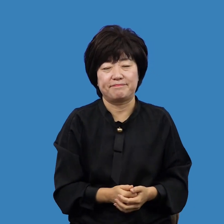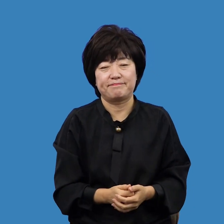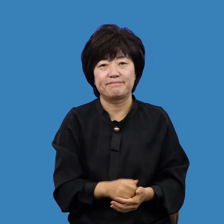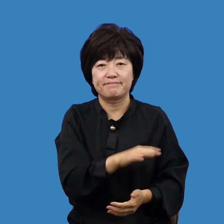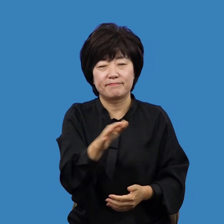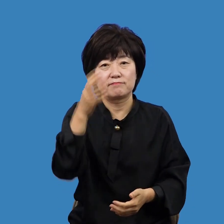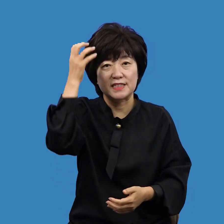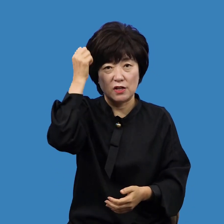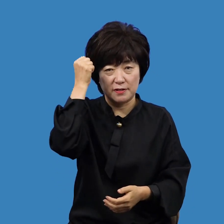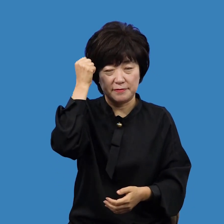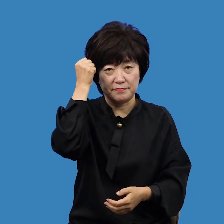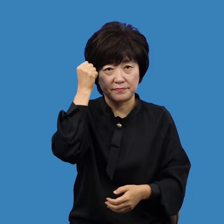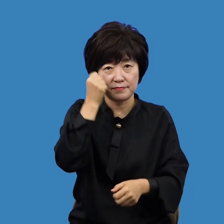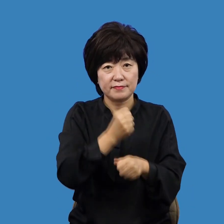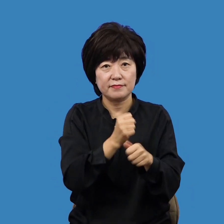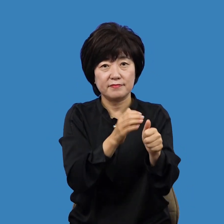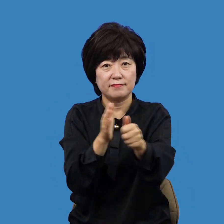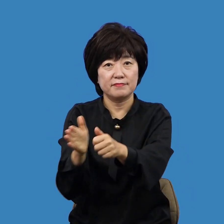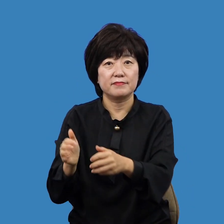기억하십시오 여러분.